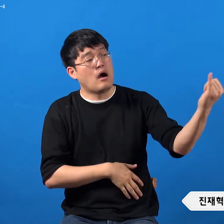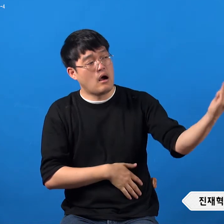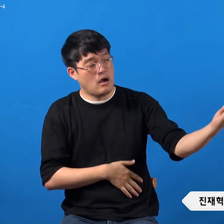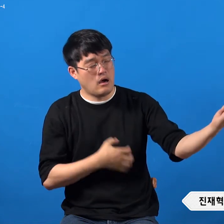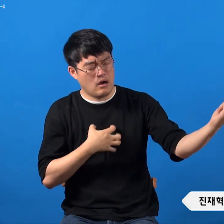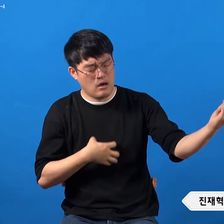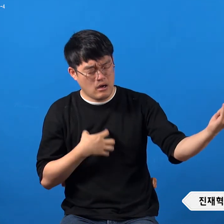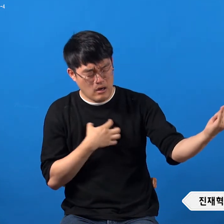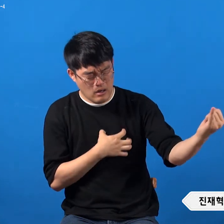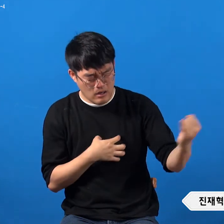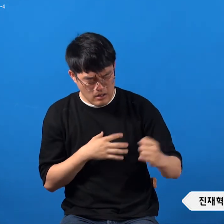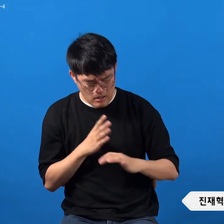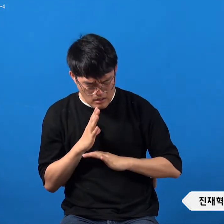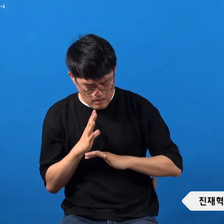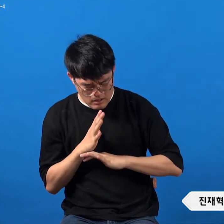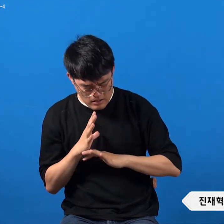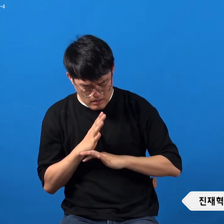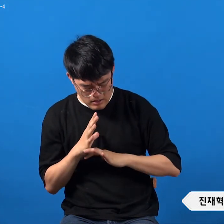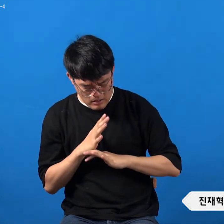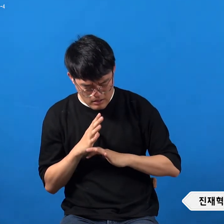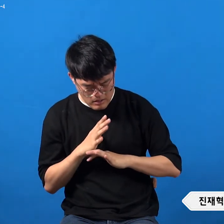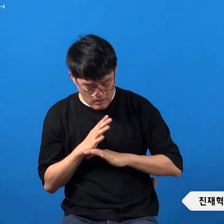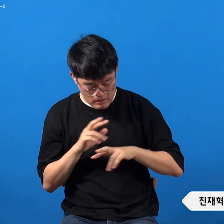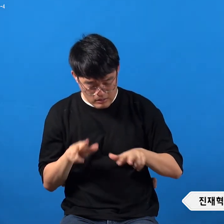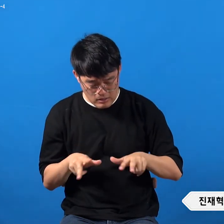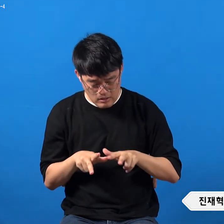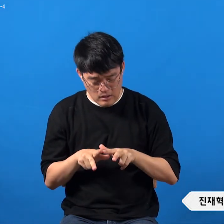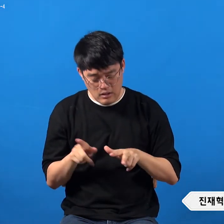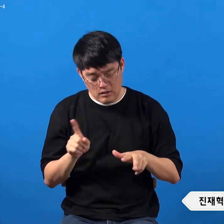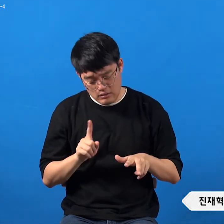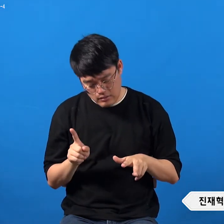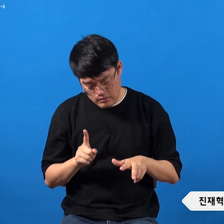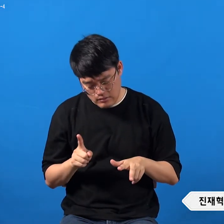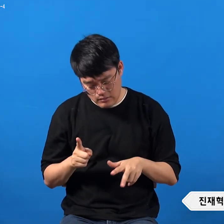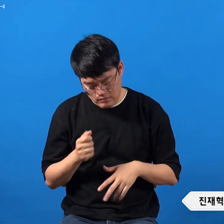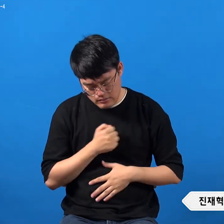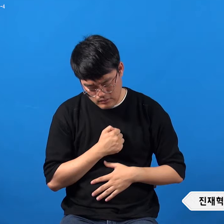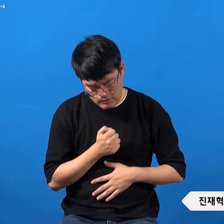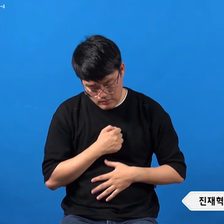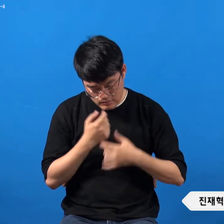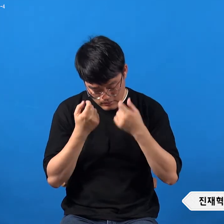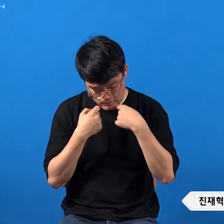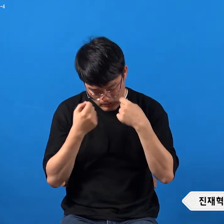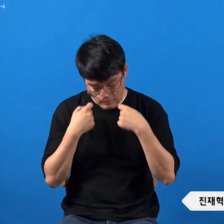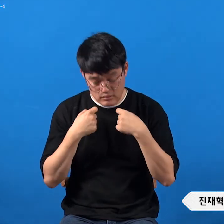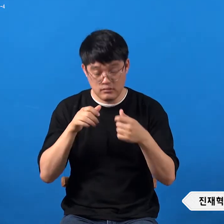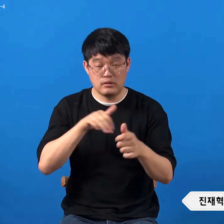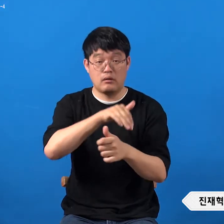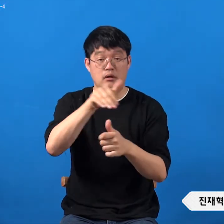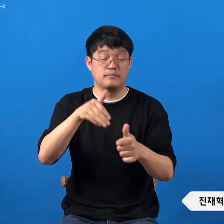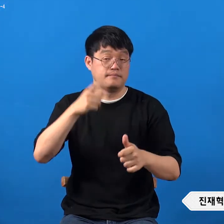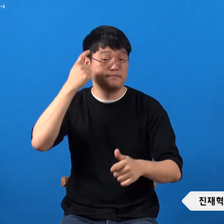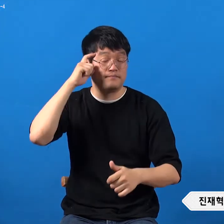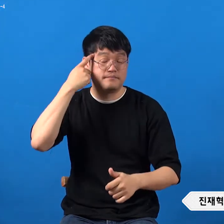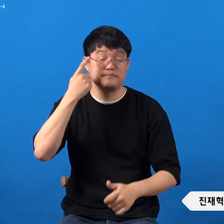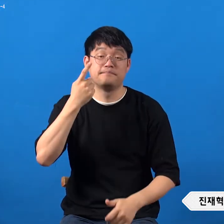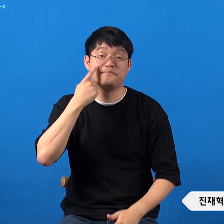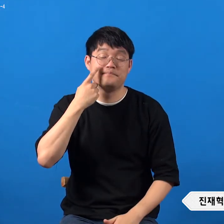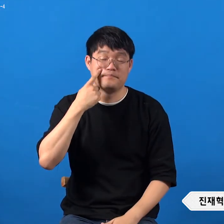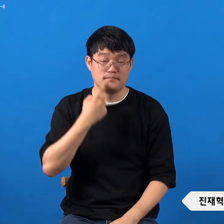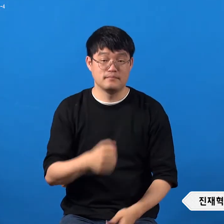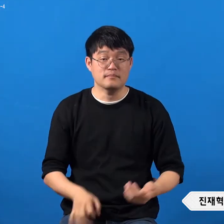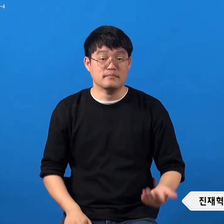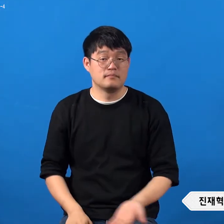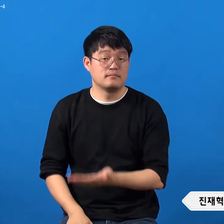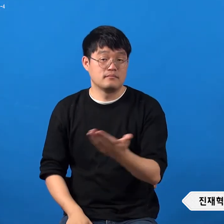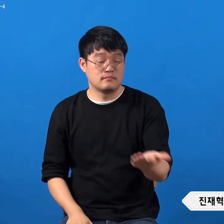가운데 걱정과 두려움 가운데 쪼들리고 있는 이 아브라함의 모습을 생각해 보십시오.